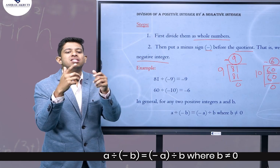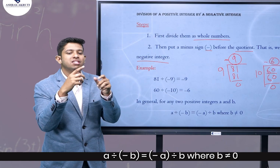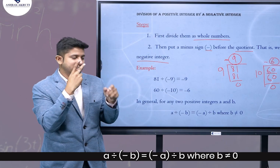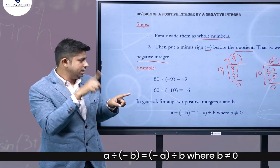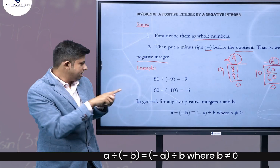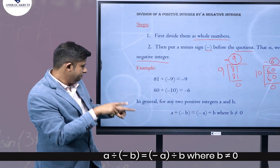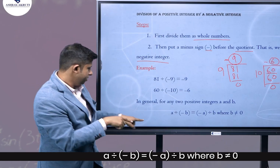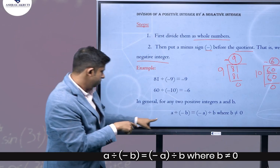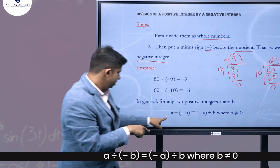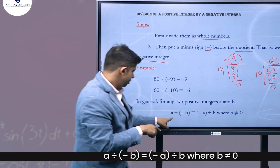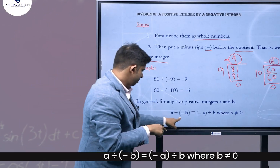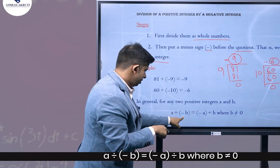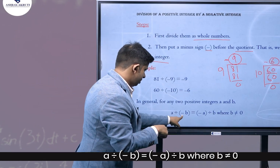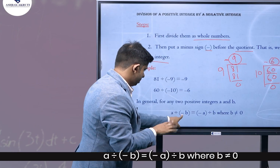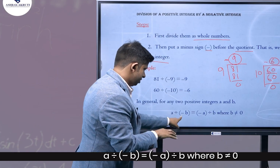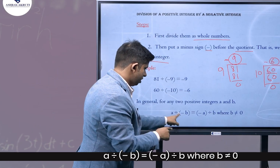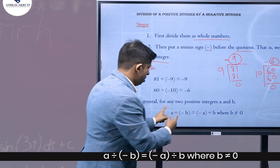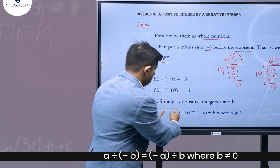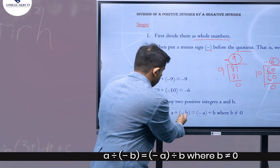डिवाइडेड ऑफ b, जिथे b नॉट इक्वल्स टू 0.